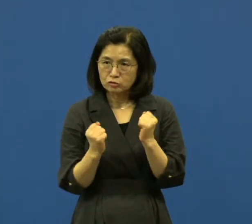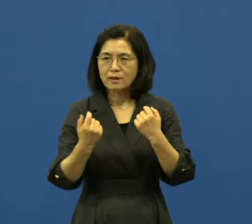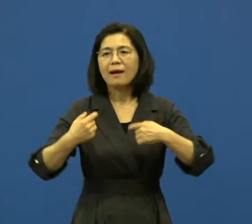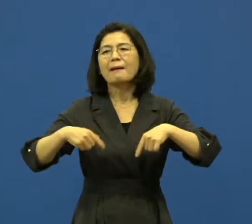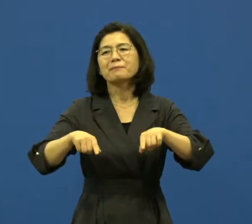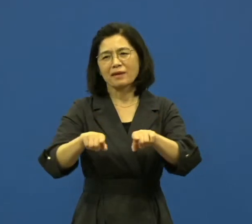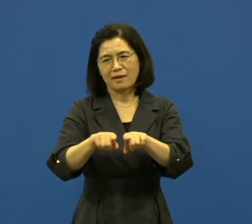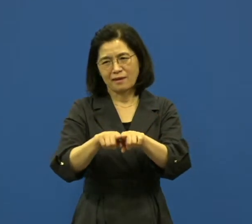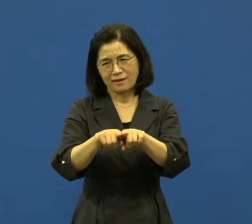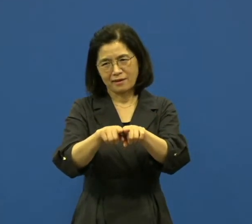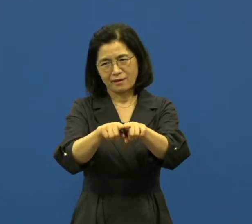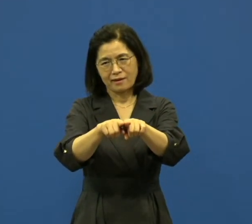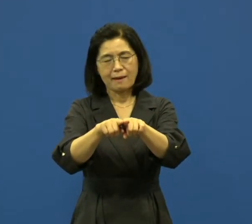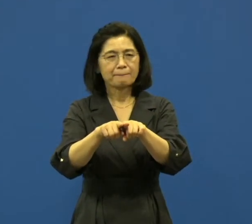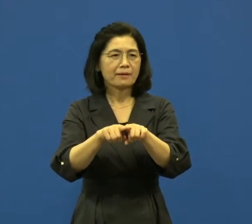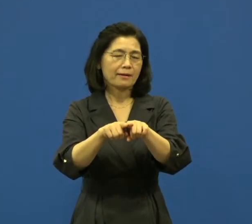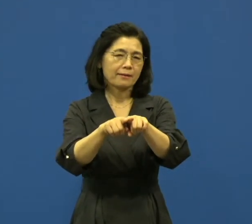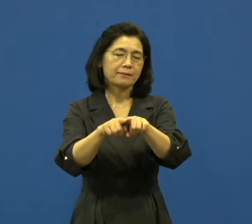것이다.